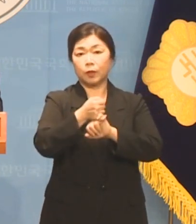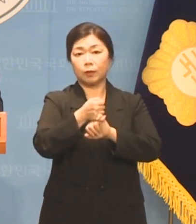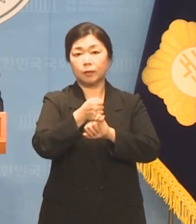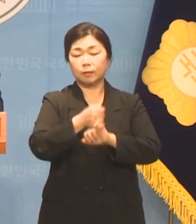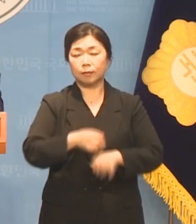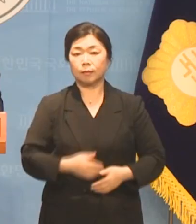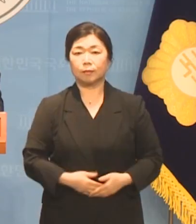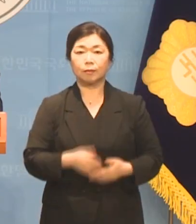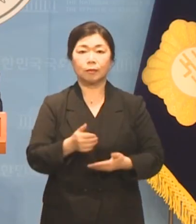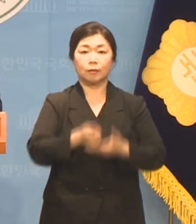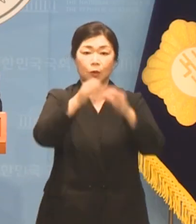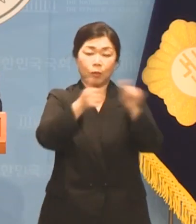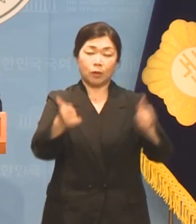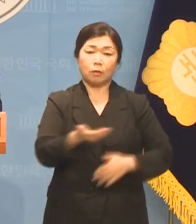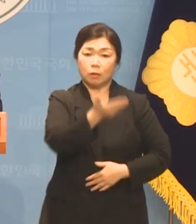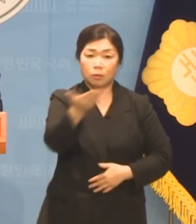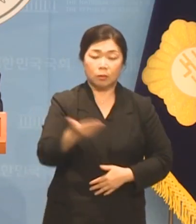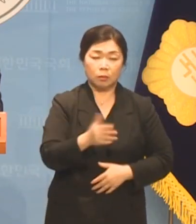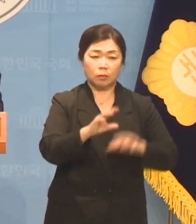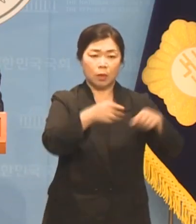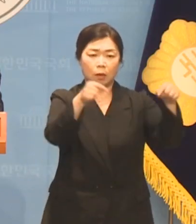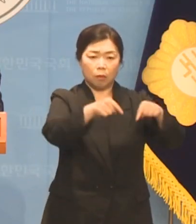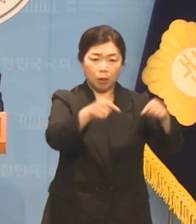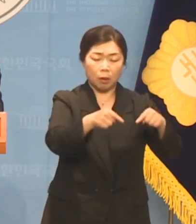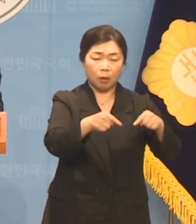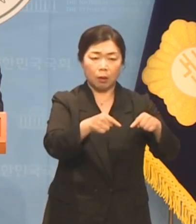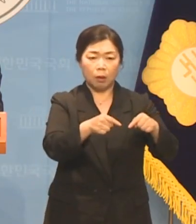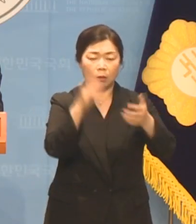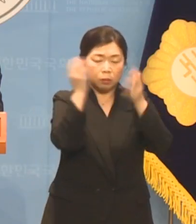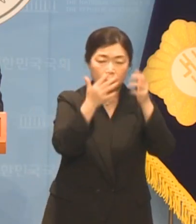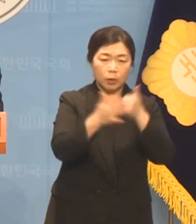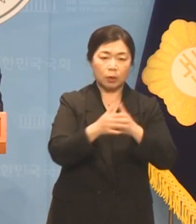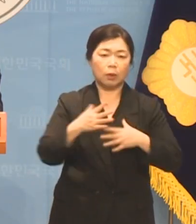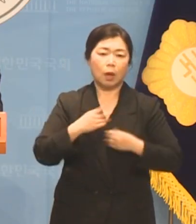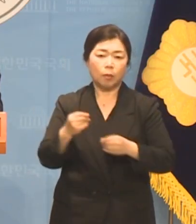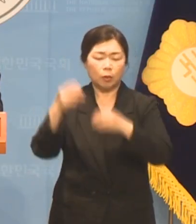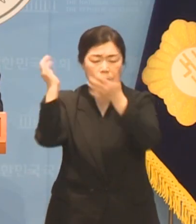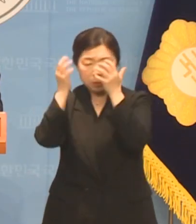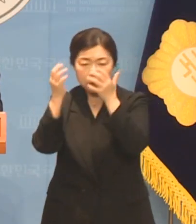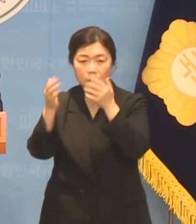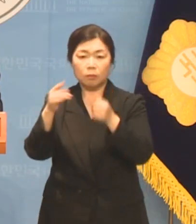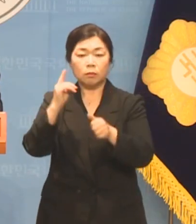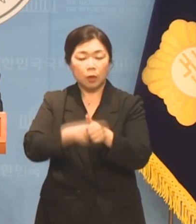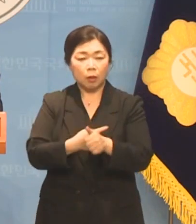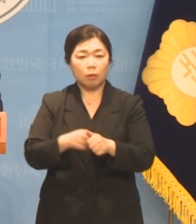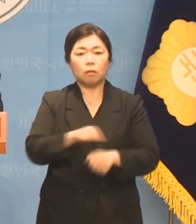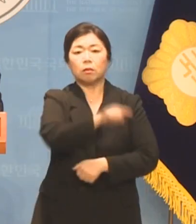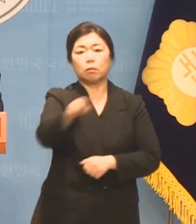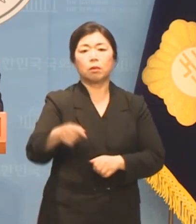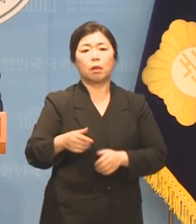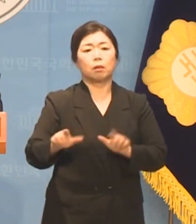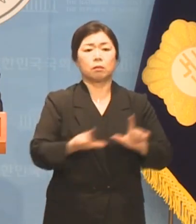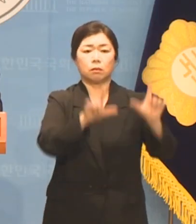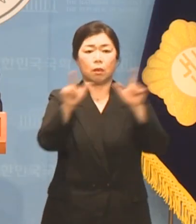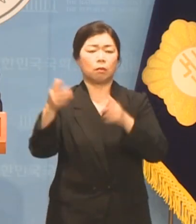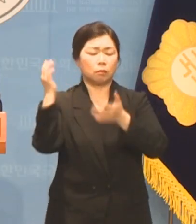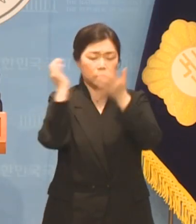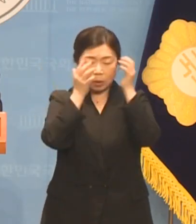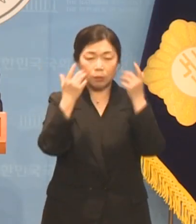국민 여러분, 외교가 흔들리면 안보가 흔들리고 안보가 흔들리면 국민의 일상이 흔들립니다.